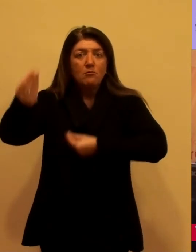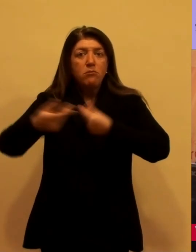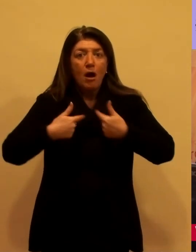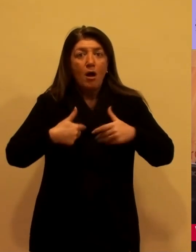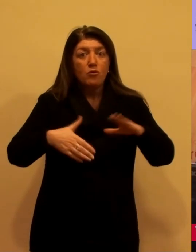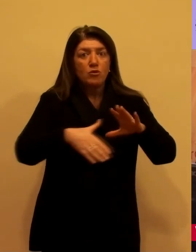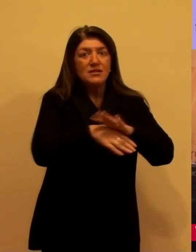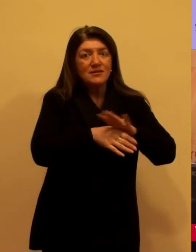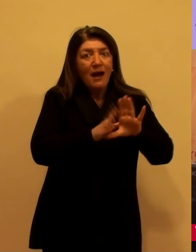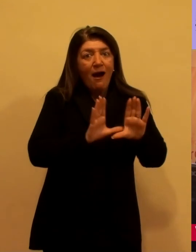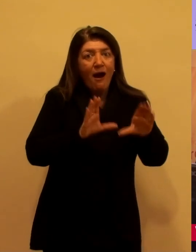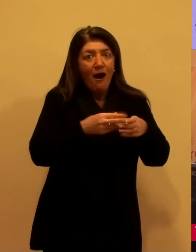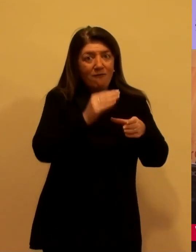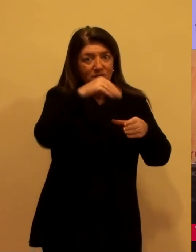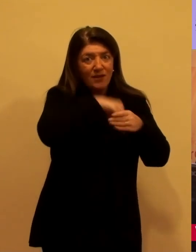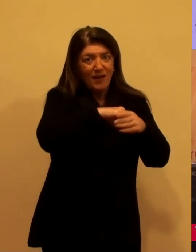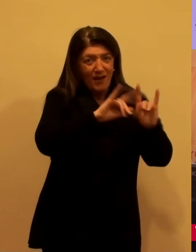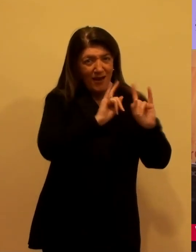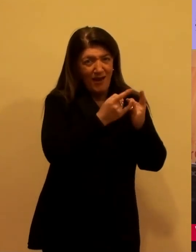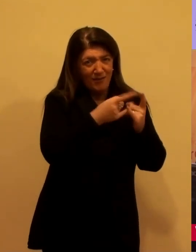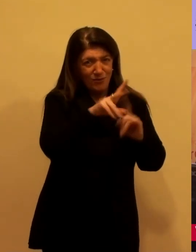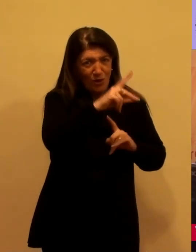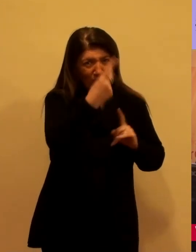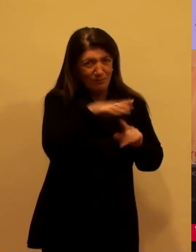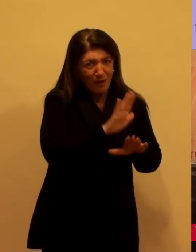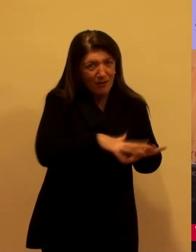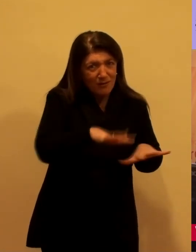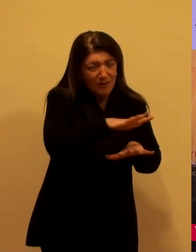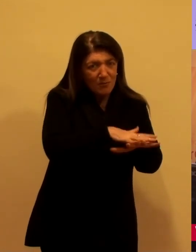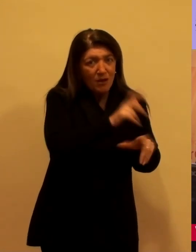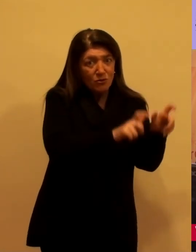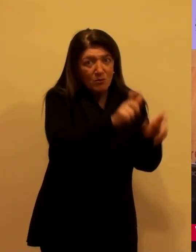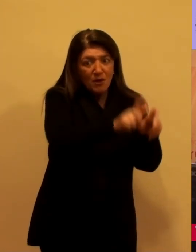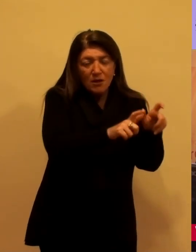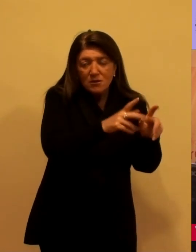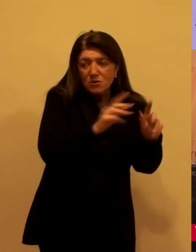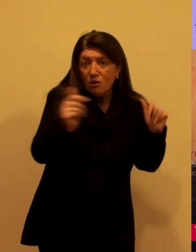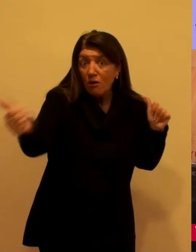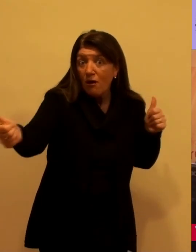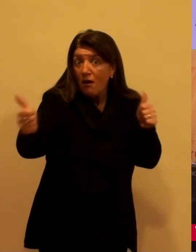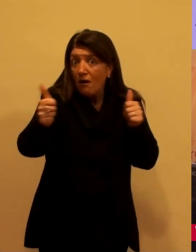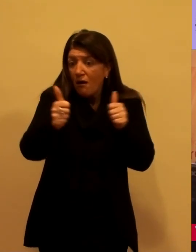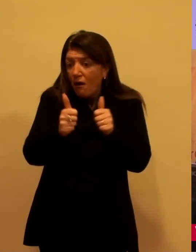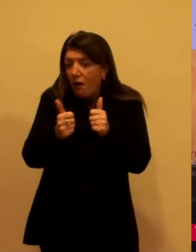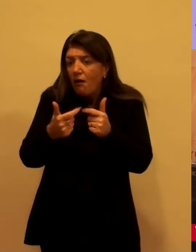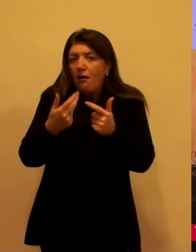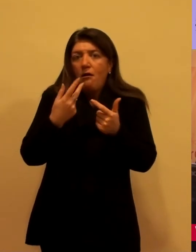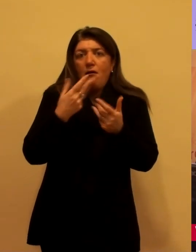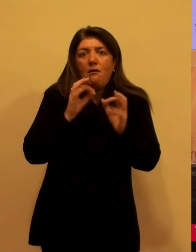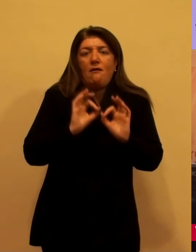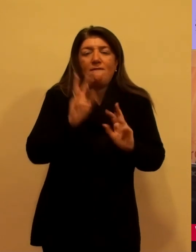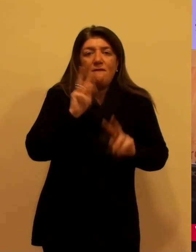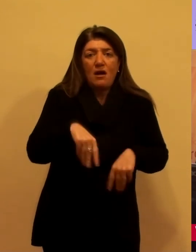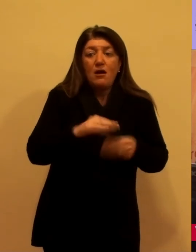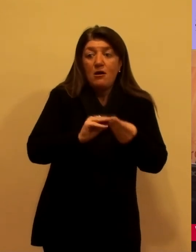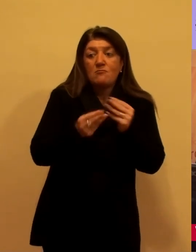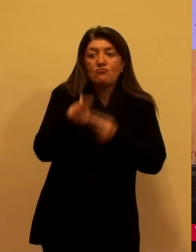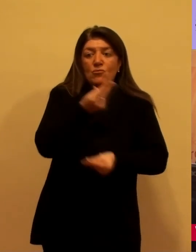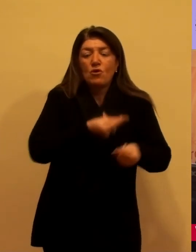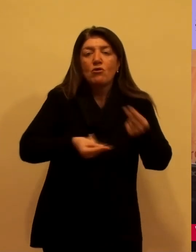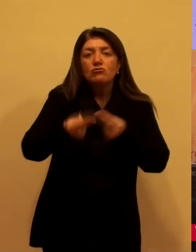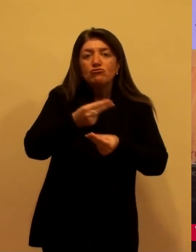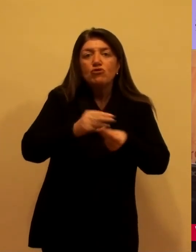del Dipartimento, perché è stato possibile anche creare dei progetti inediti, creare qualcosa che prima non esisteva,